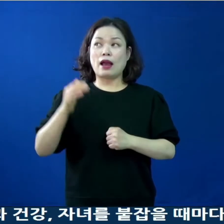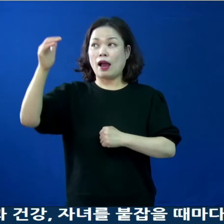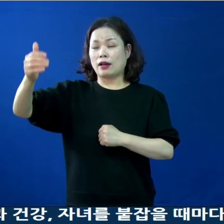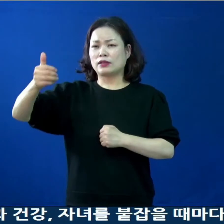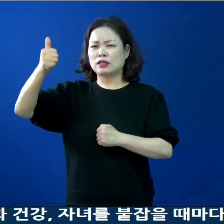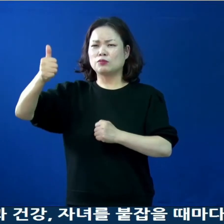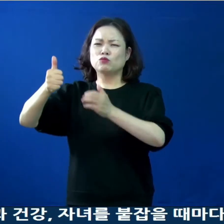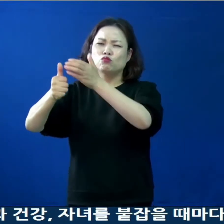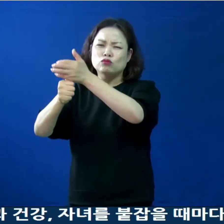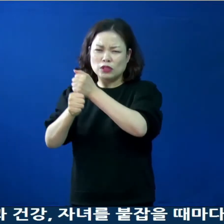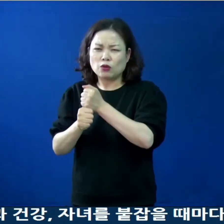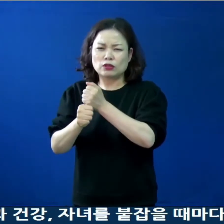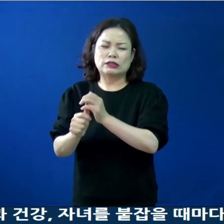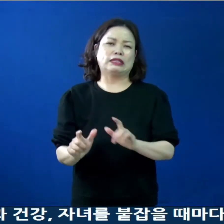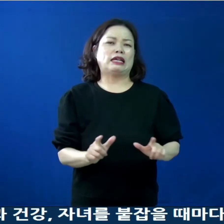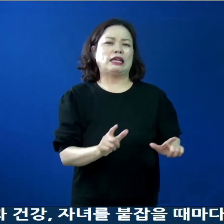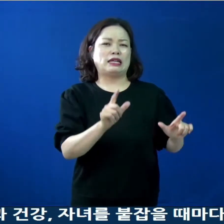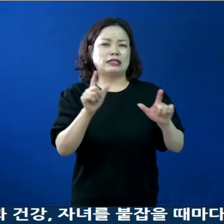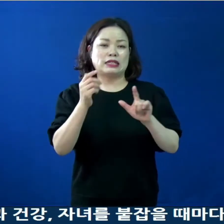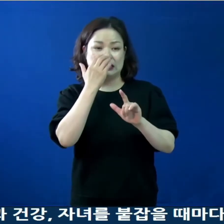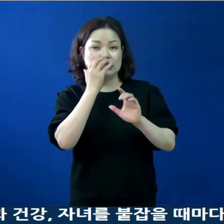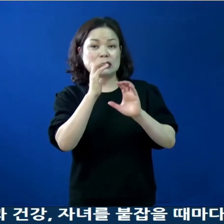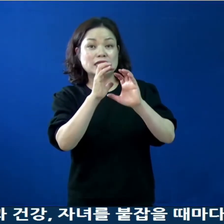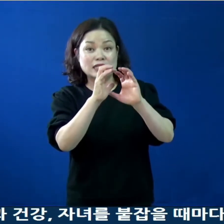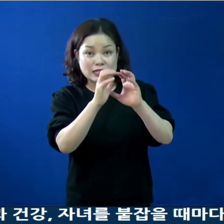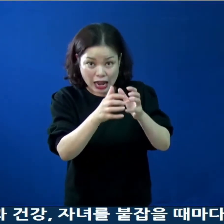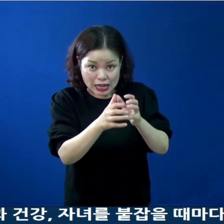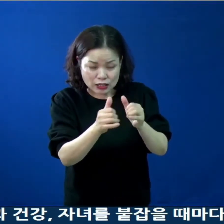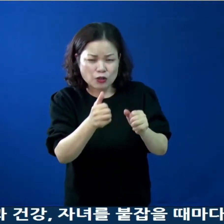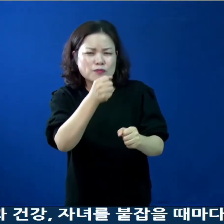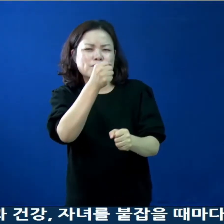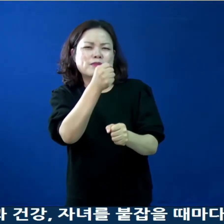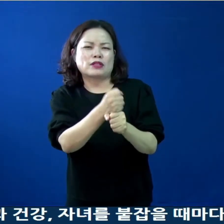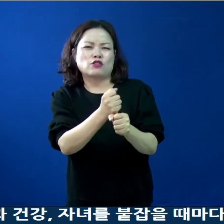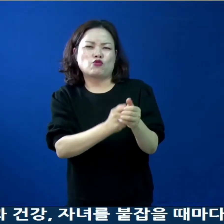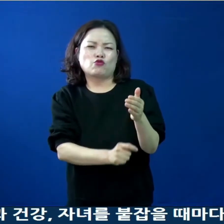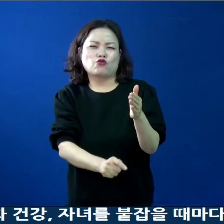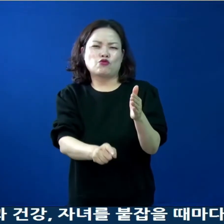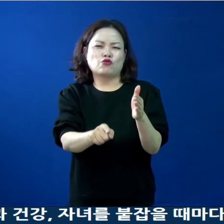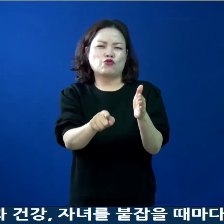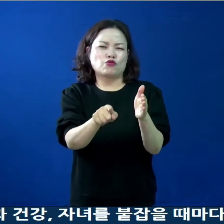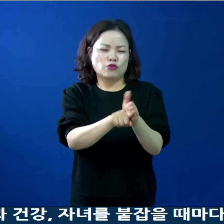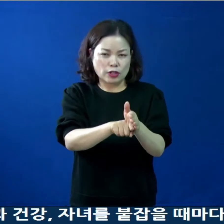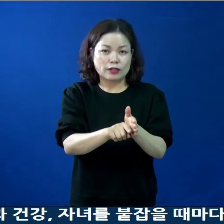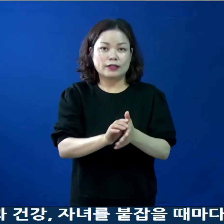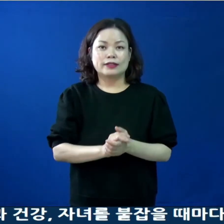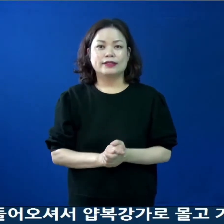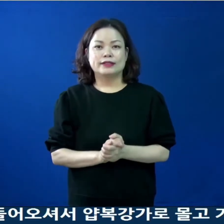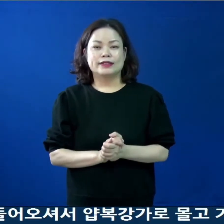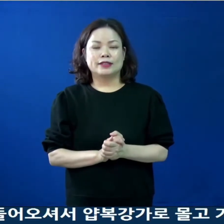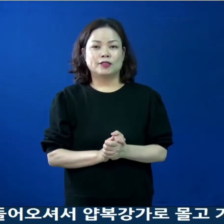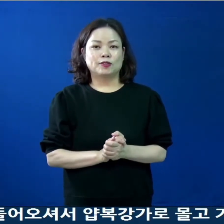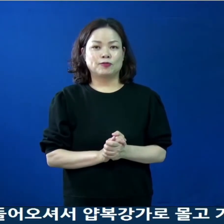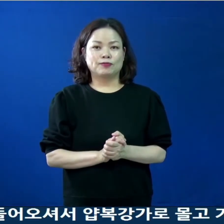하나님만 붙잡는 이스라엘로 만들어 가시려고 그렇게 몰고 가시는 것이죠.